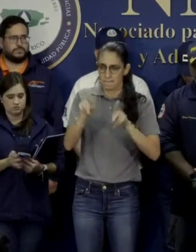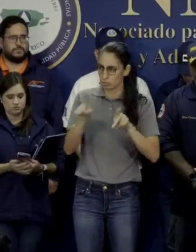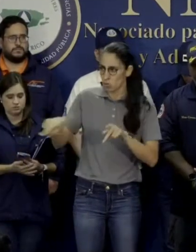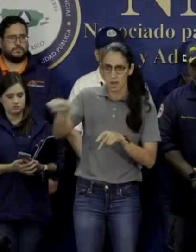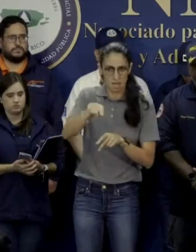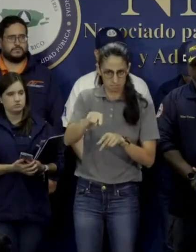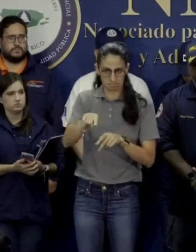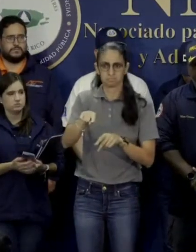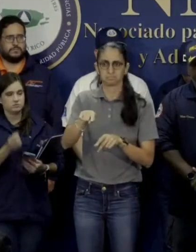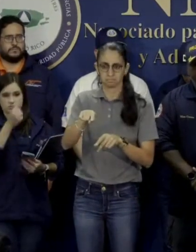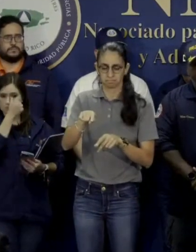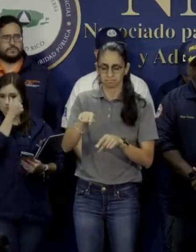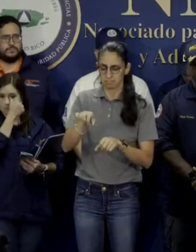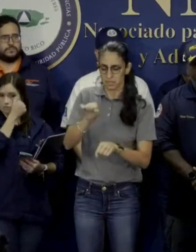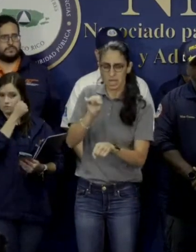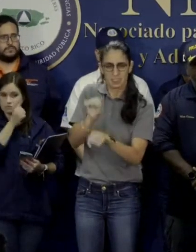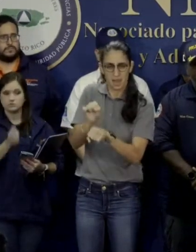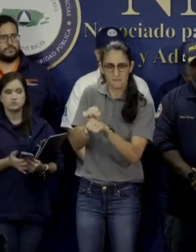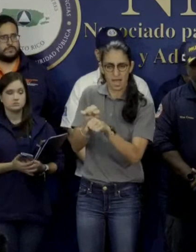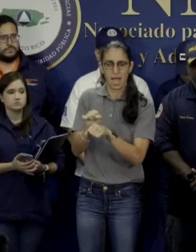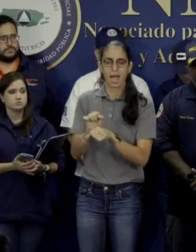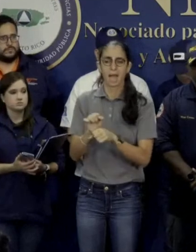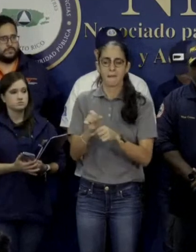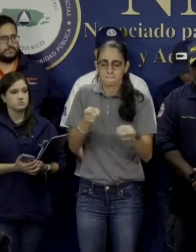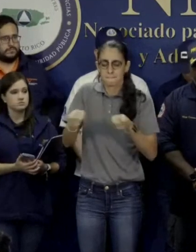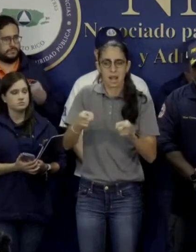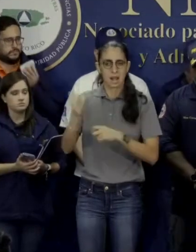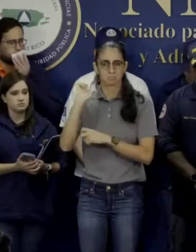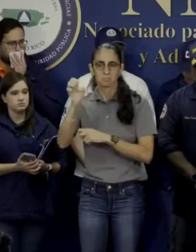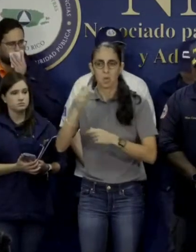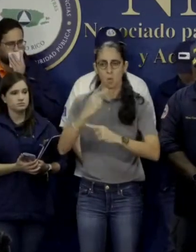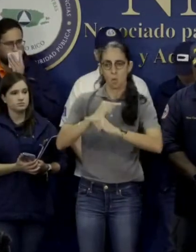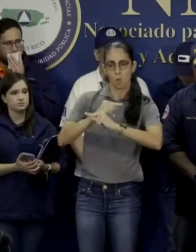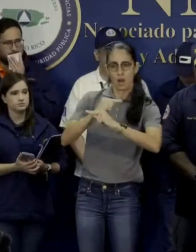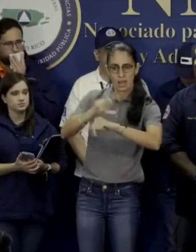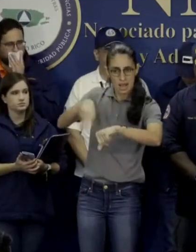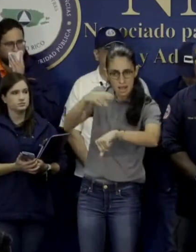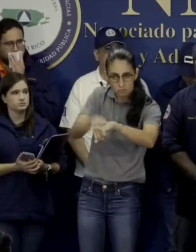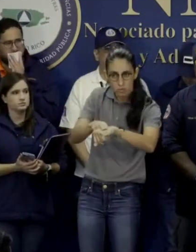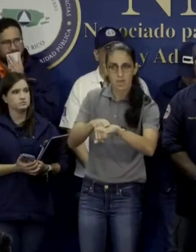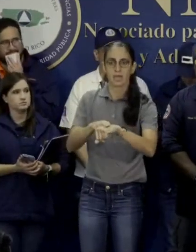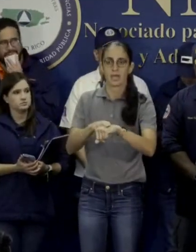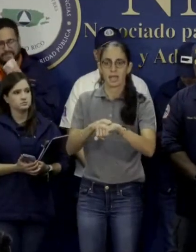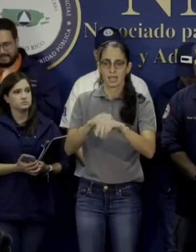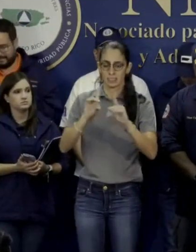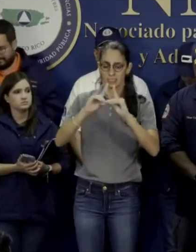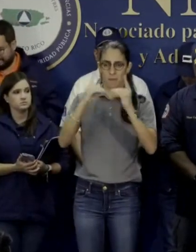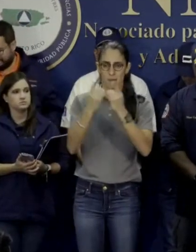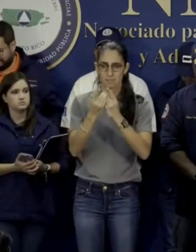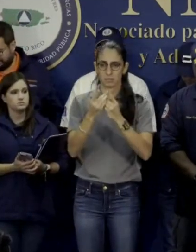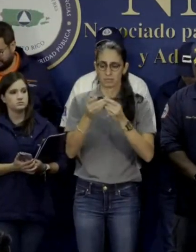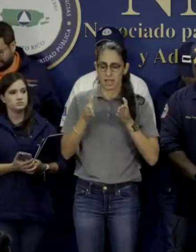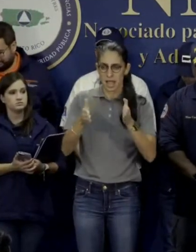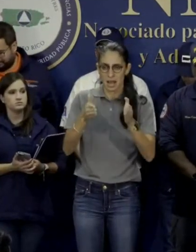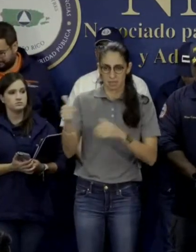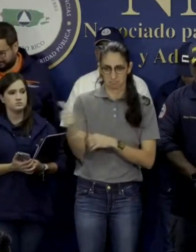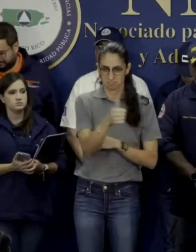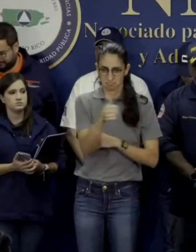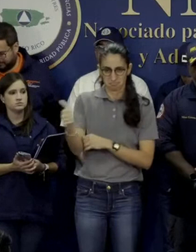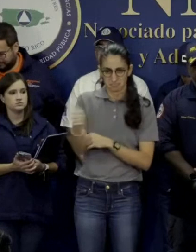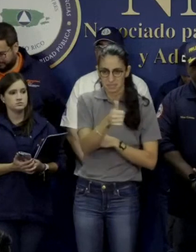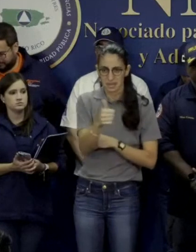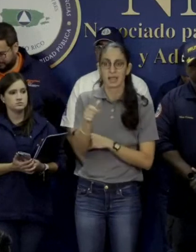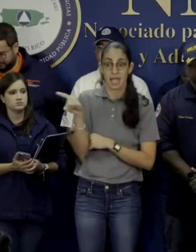respondedores, al personal de manejo de emergencia, de la Guardia Nacional, del Departamento de Transportación y Obras Públicas, de la